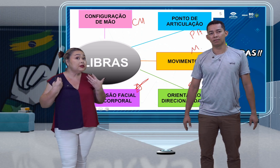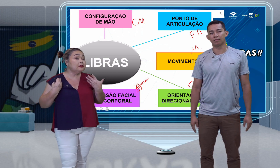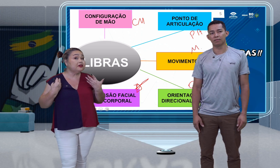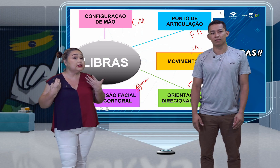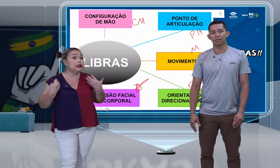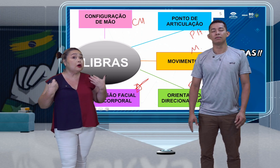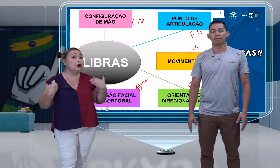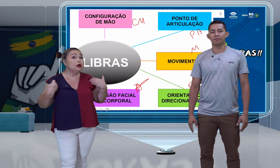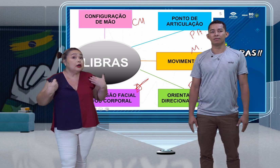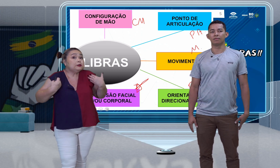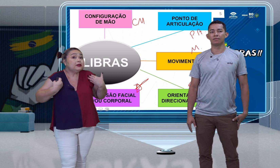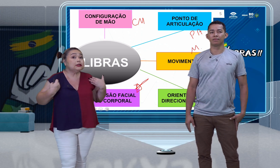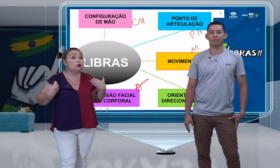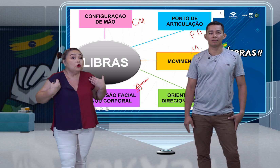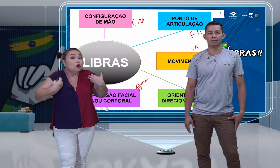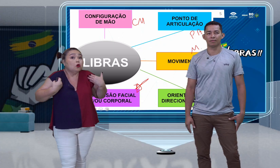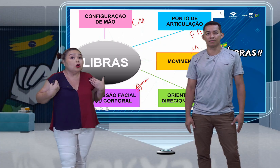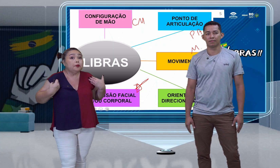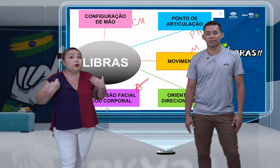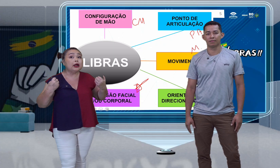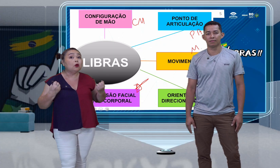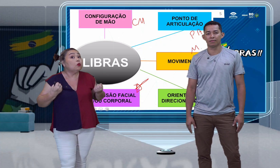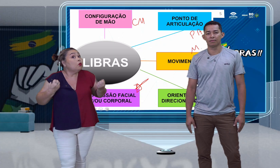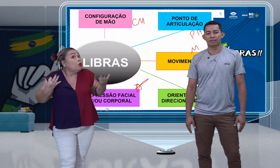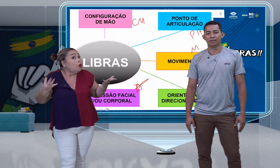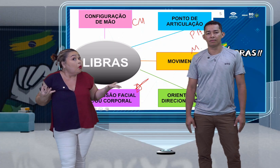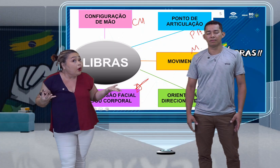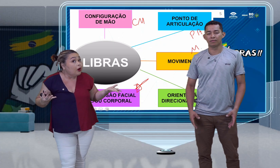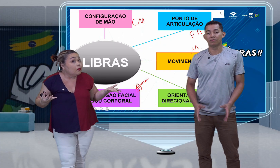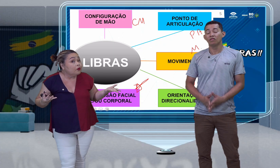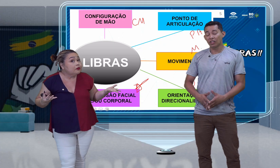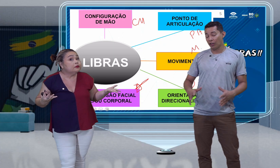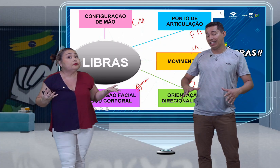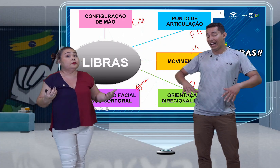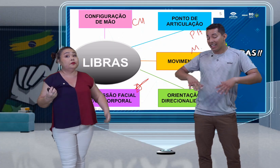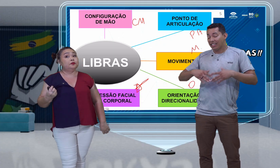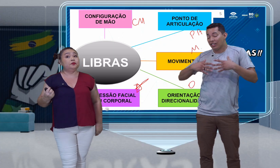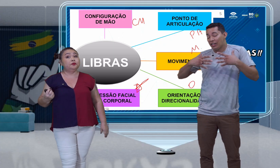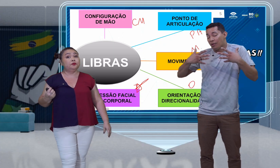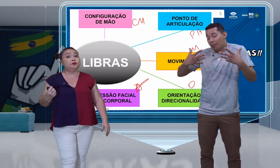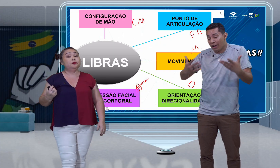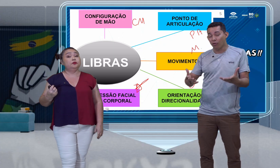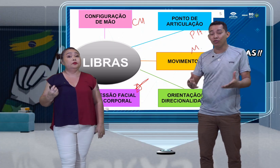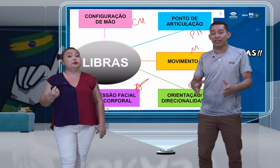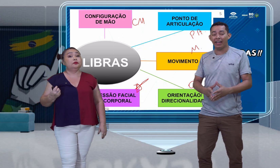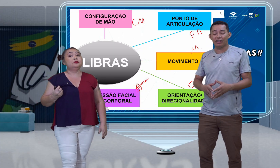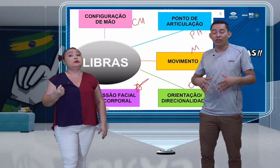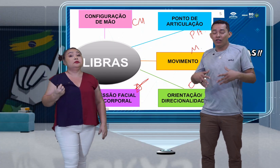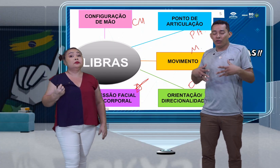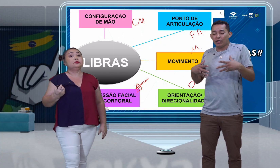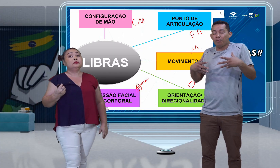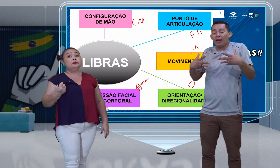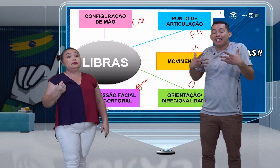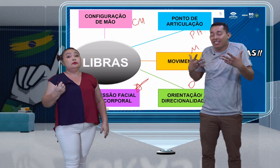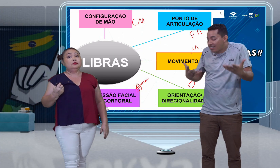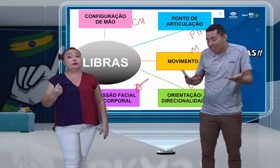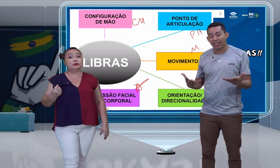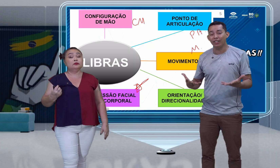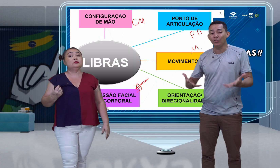expressão facial, a expressão corporal. Qual? Estou indagando ali uma pergunta, né? Então, estou expressando